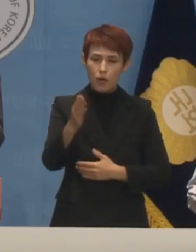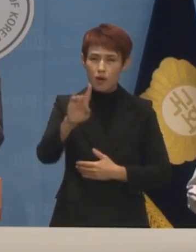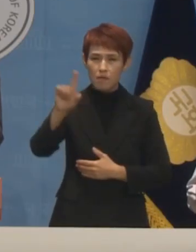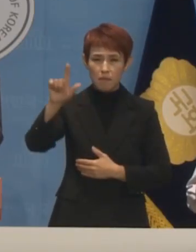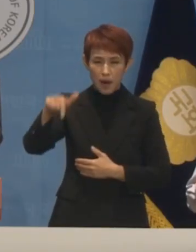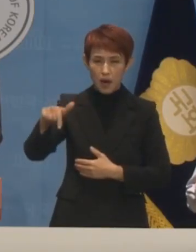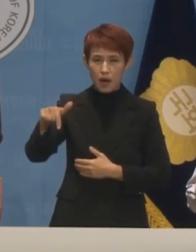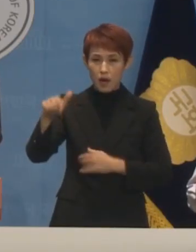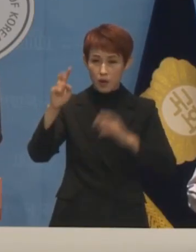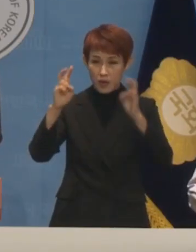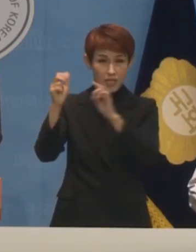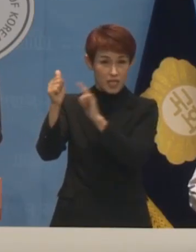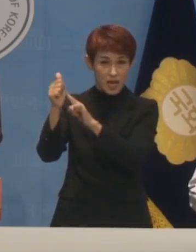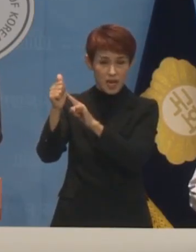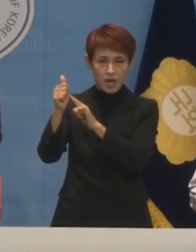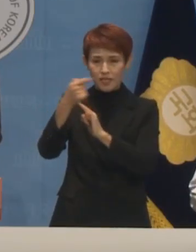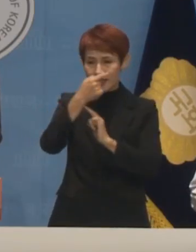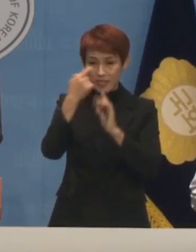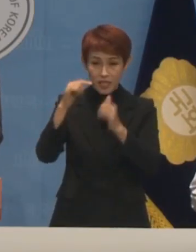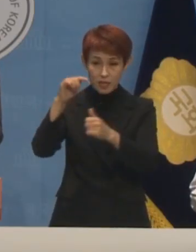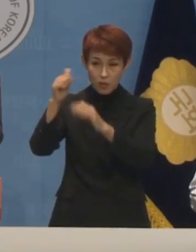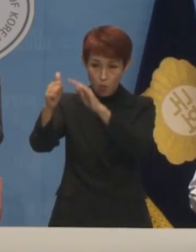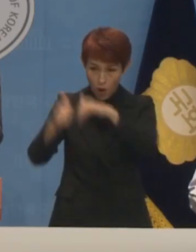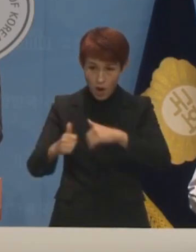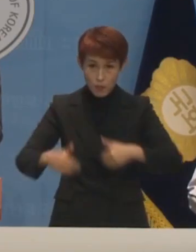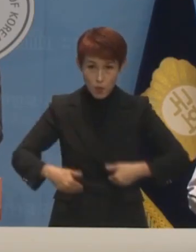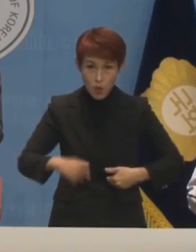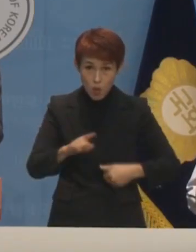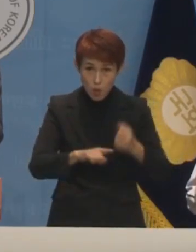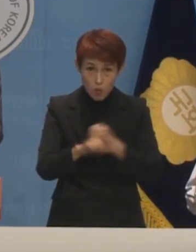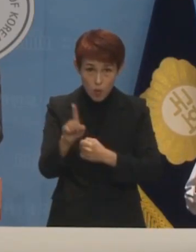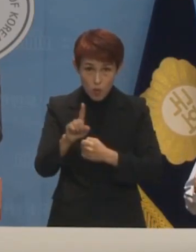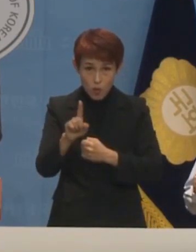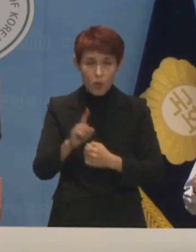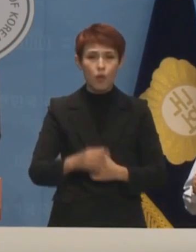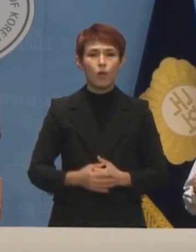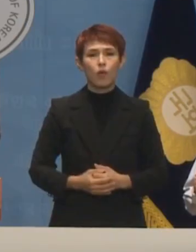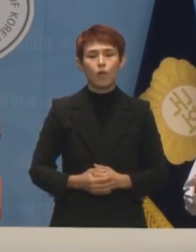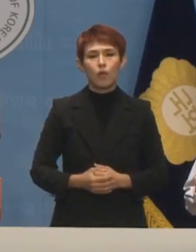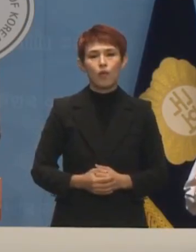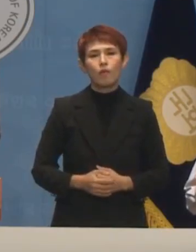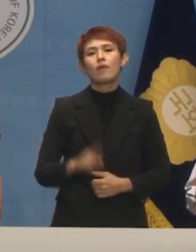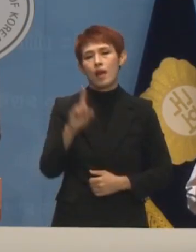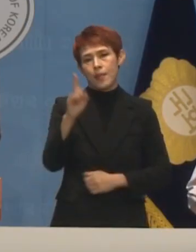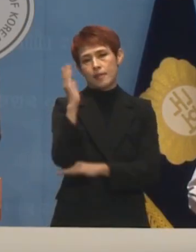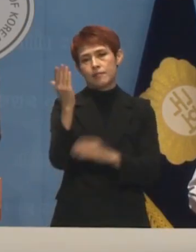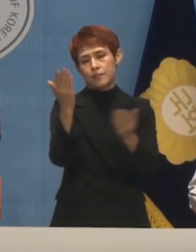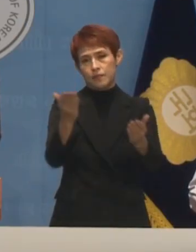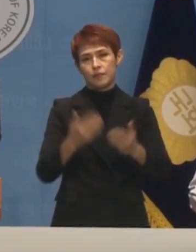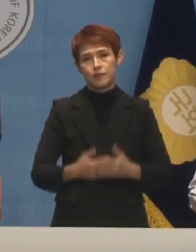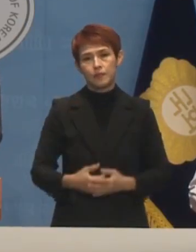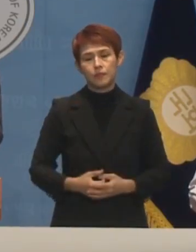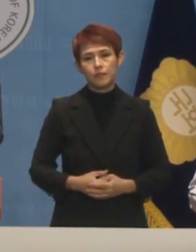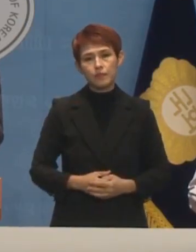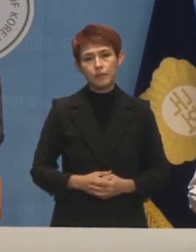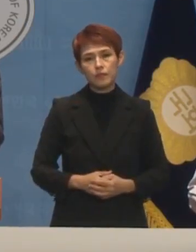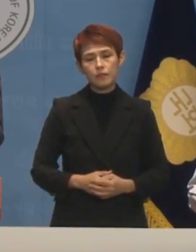박순관 대표가 나와야 될 이유 딱 하나만 이야기할게요. 앞에 변호사님이나 가족들이 이야기했는데 다른